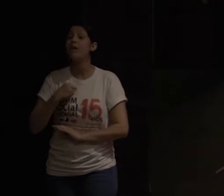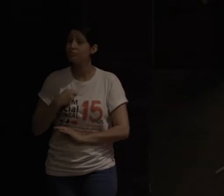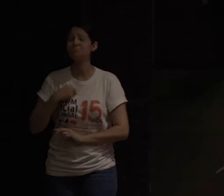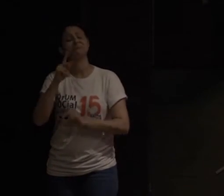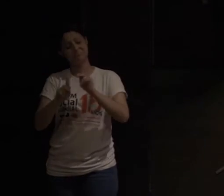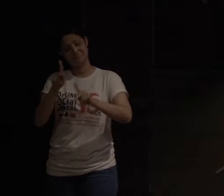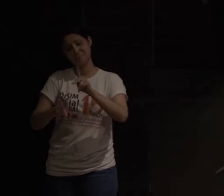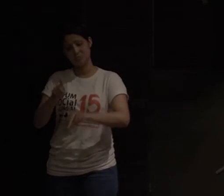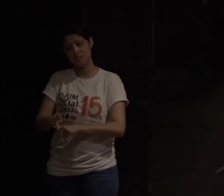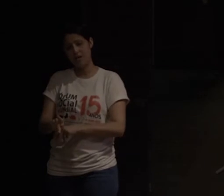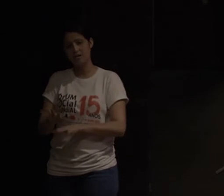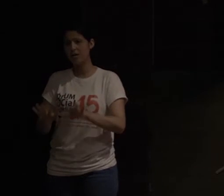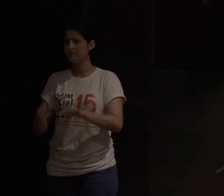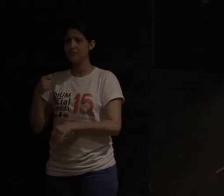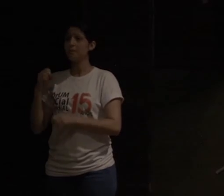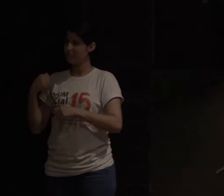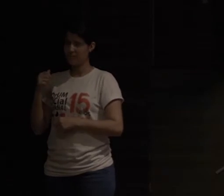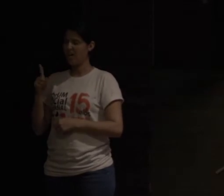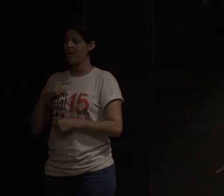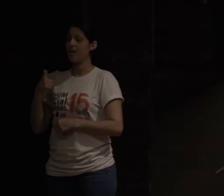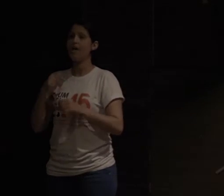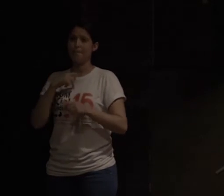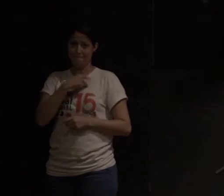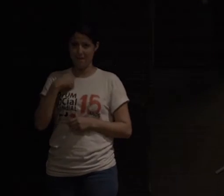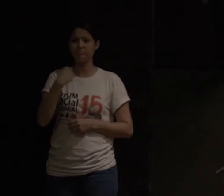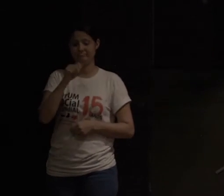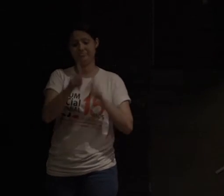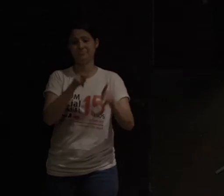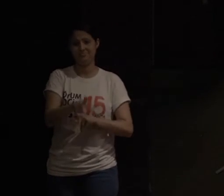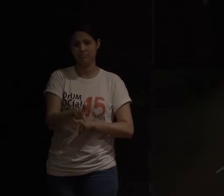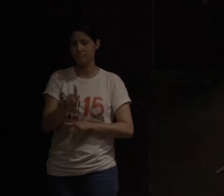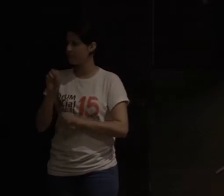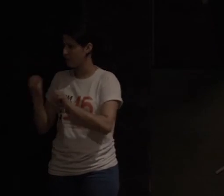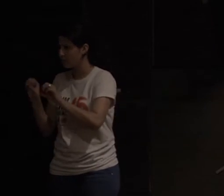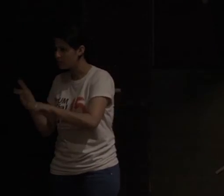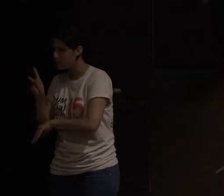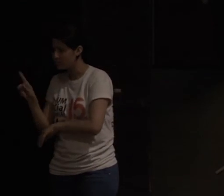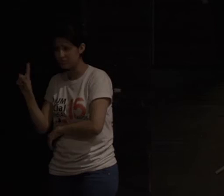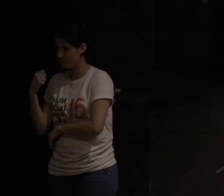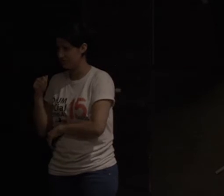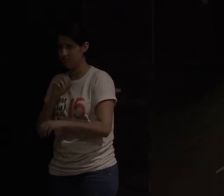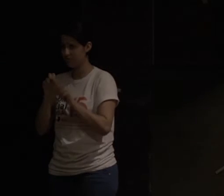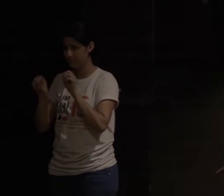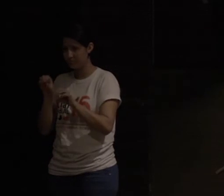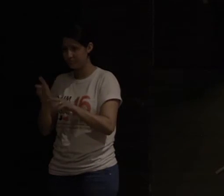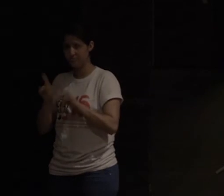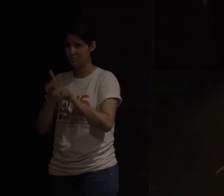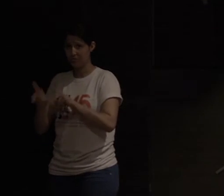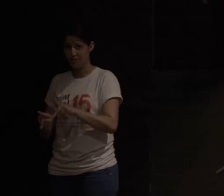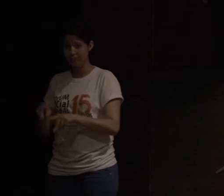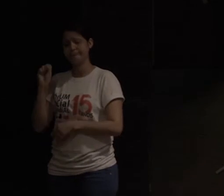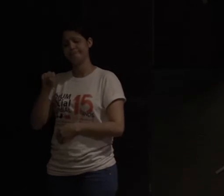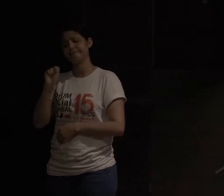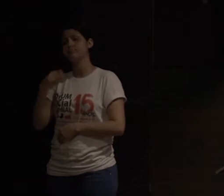for popular, não precisamos da educação popular. A educação popular só é precisa porque toda a outra educação é antipopular. Sempre foi